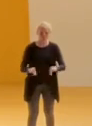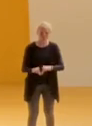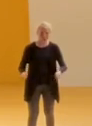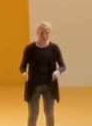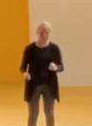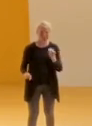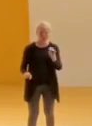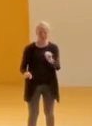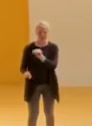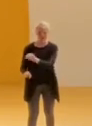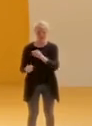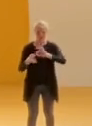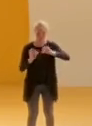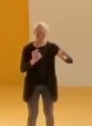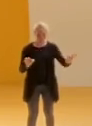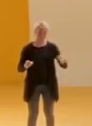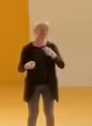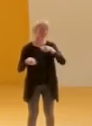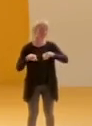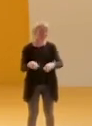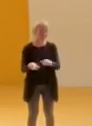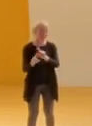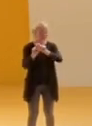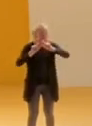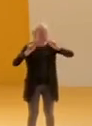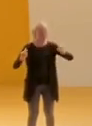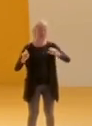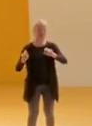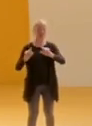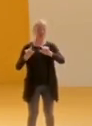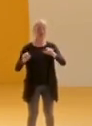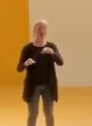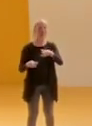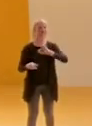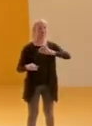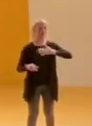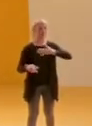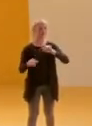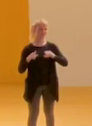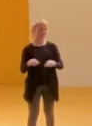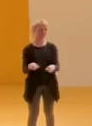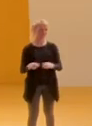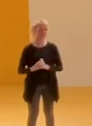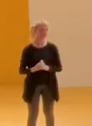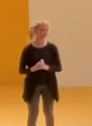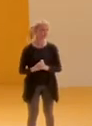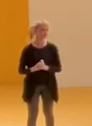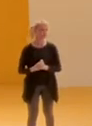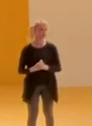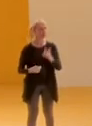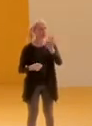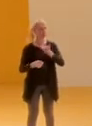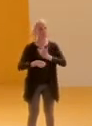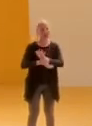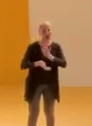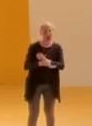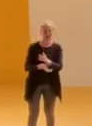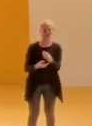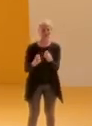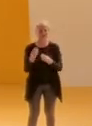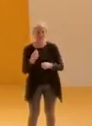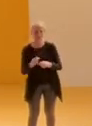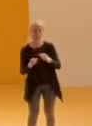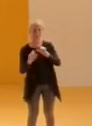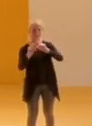umieszczają oznakowanie mówiące o tym że Stanowią one własność Francji w prasie finansowej pojawiały się nagłówki